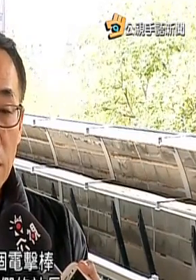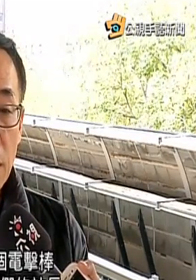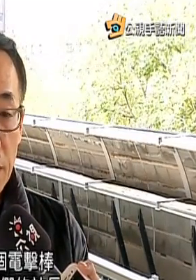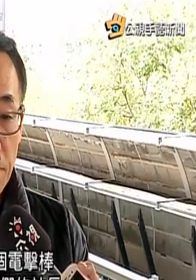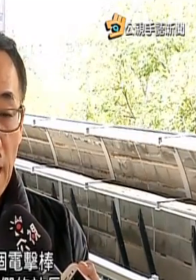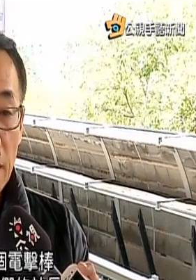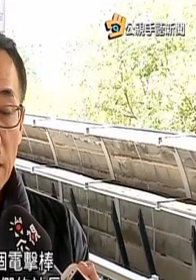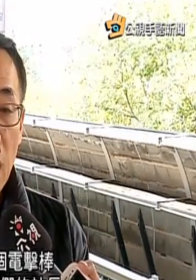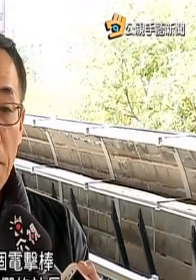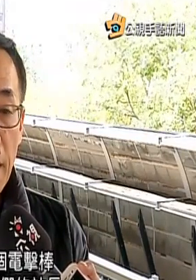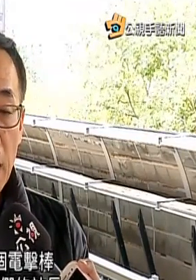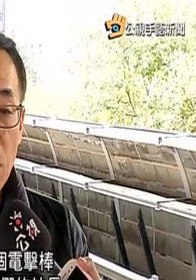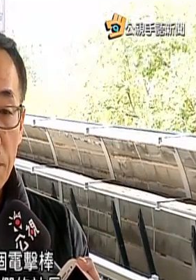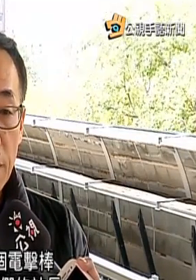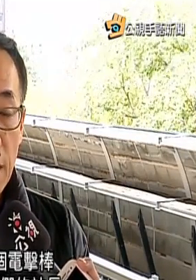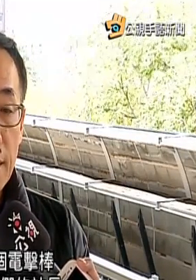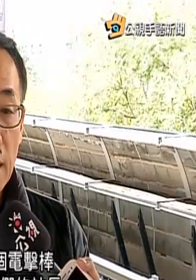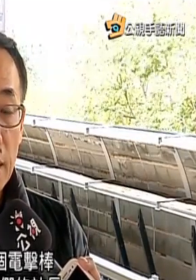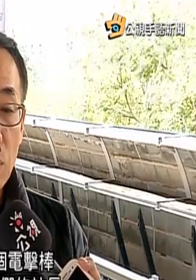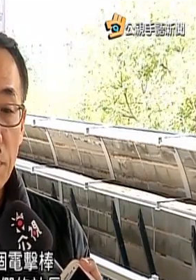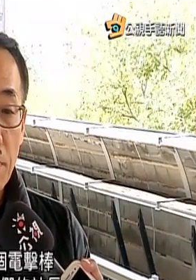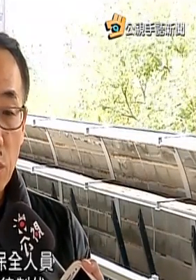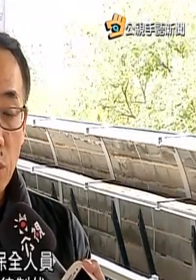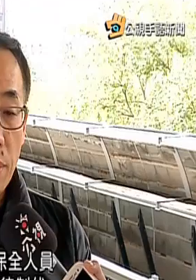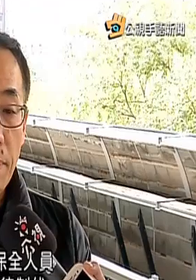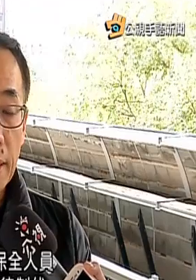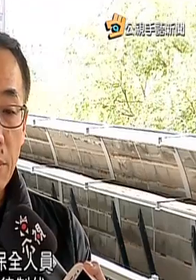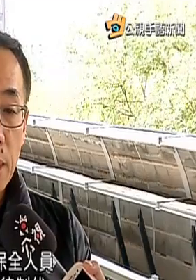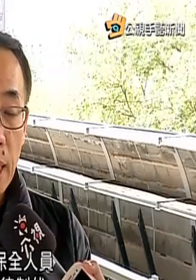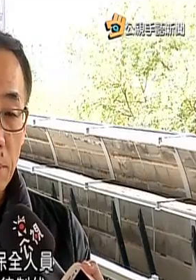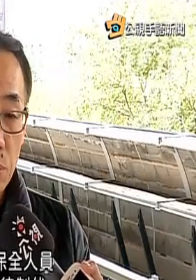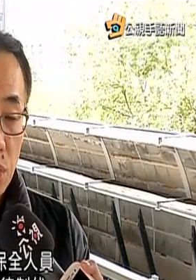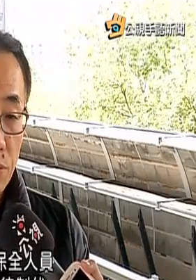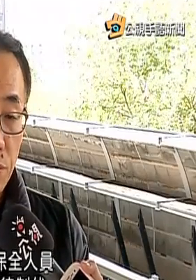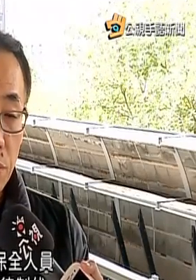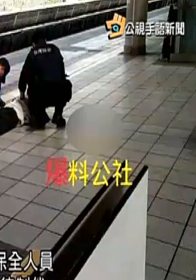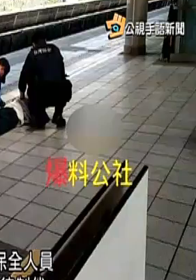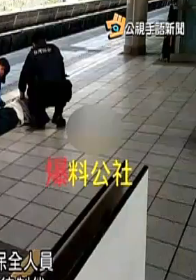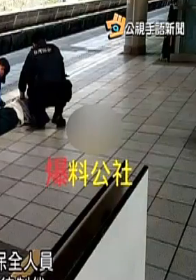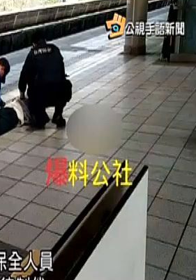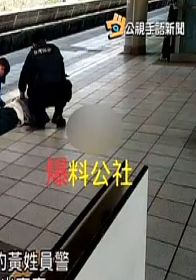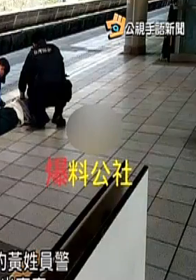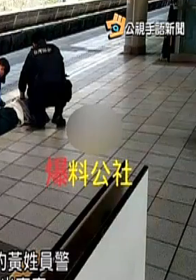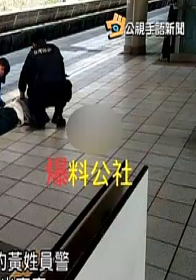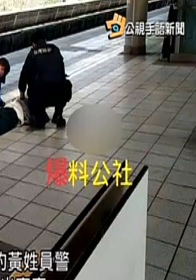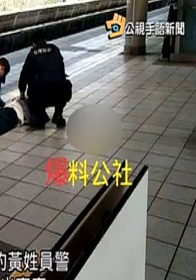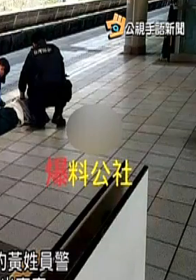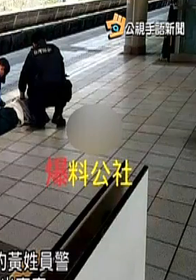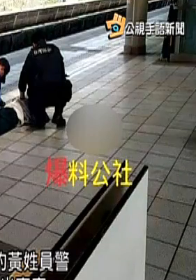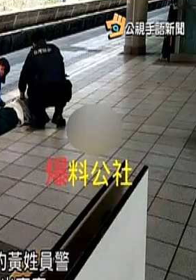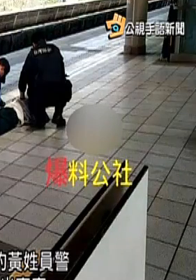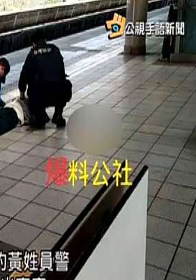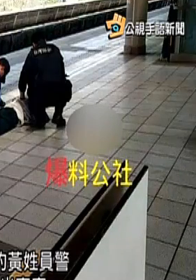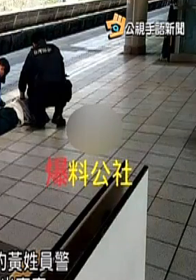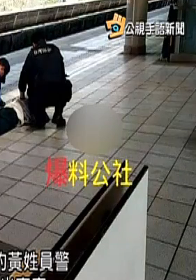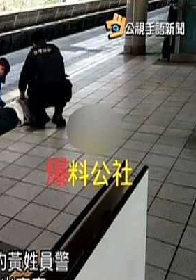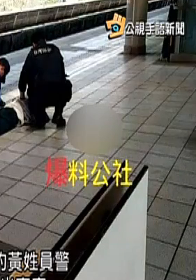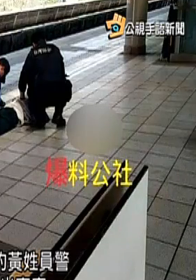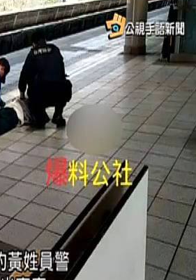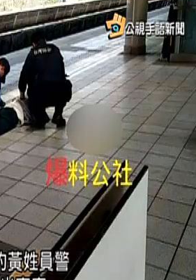电击棒，然后配合我们的站长跟我们的保全人员把这位歹徒制服。 当时已经受伤的黄姓员警将嫌犯拉出车